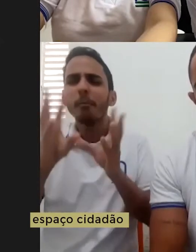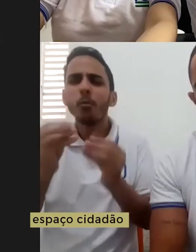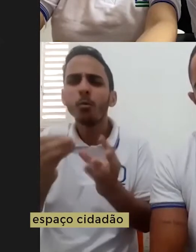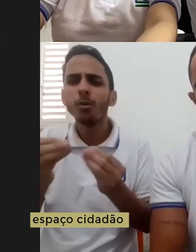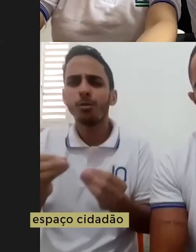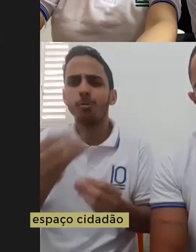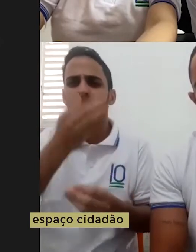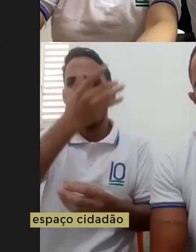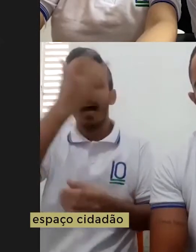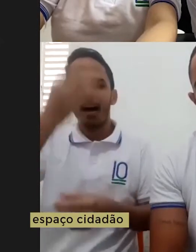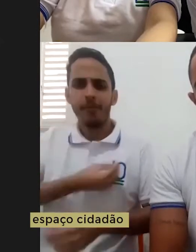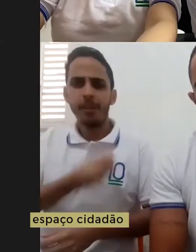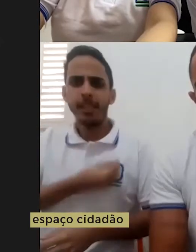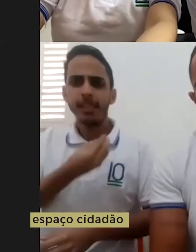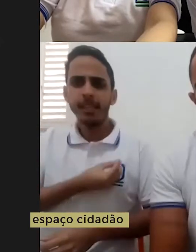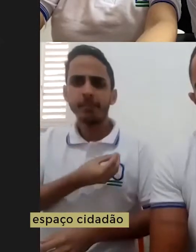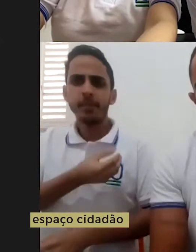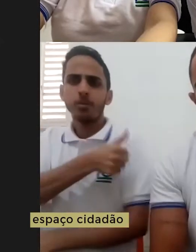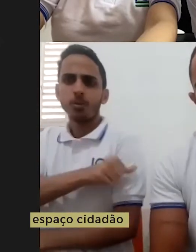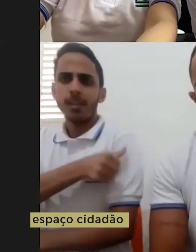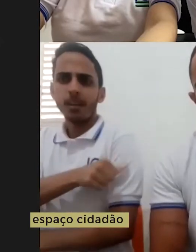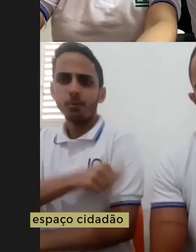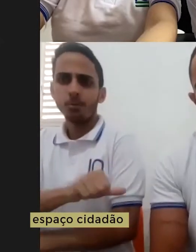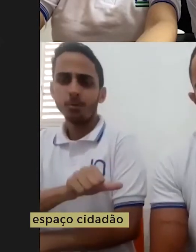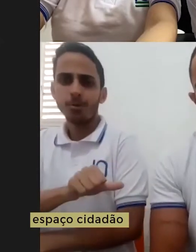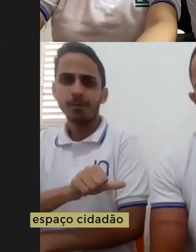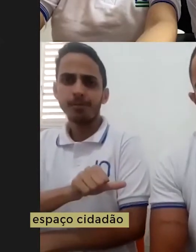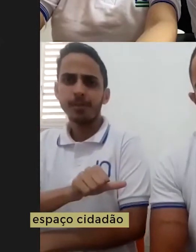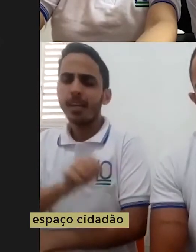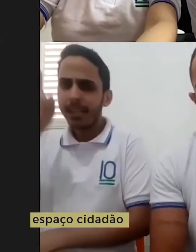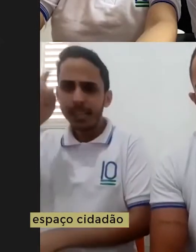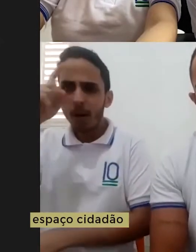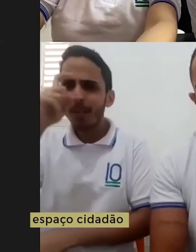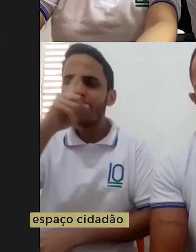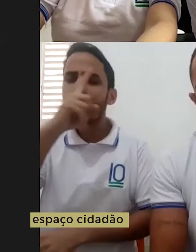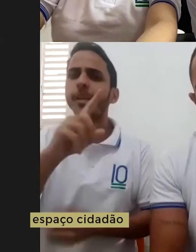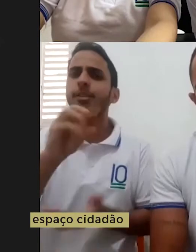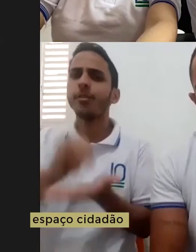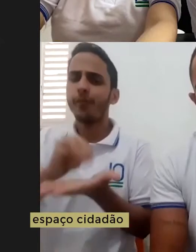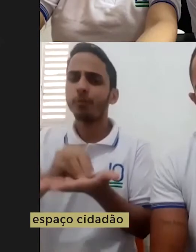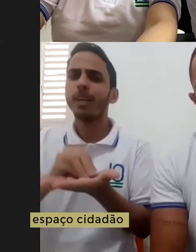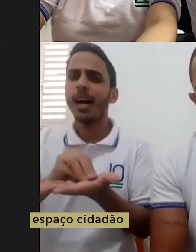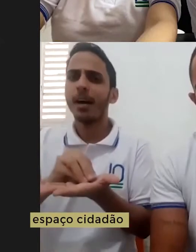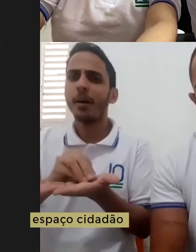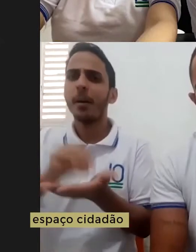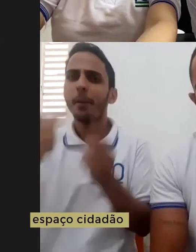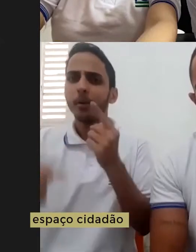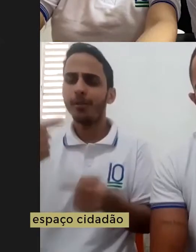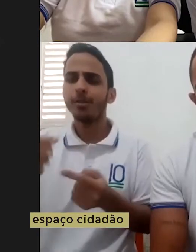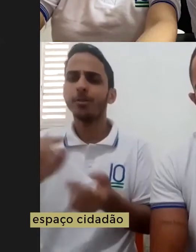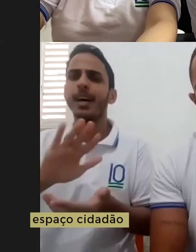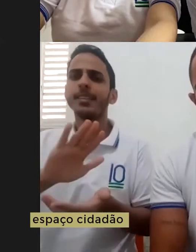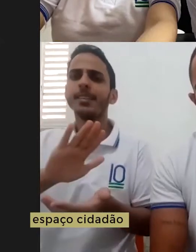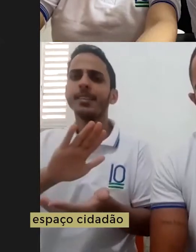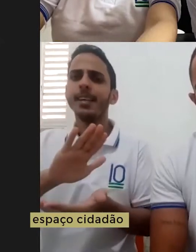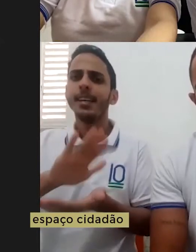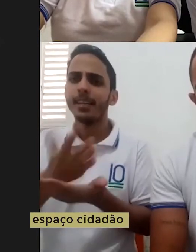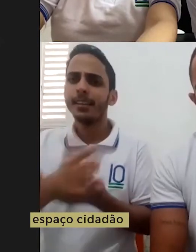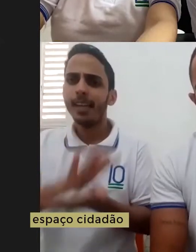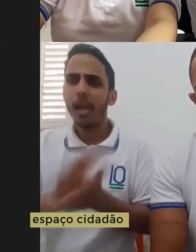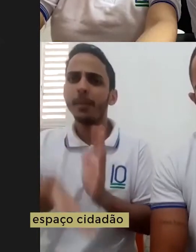prejudica muito a vida dos alunos. E não é difícil faltar